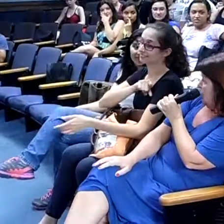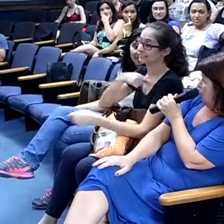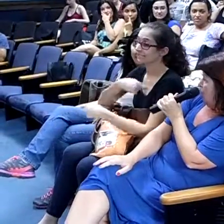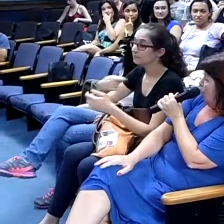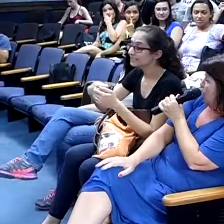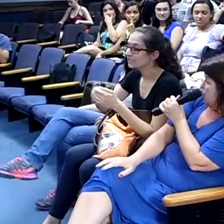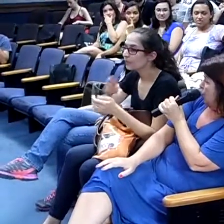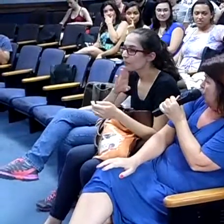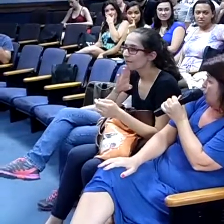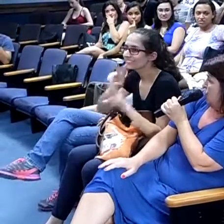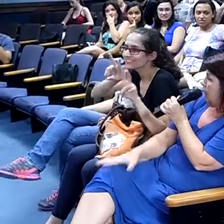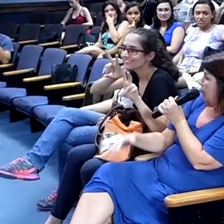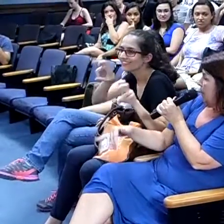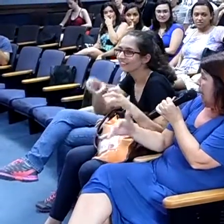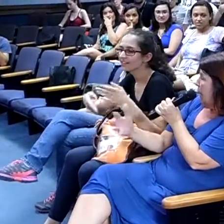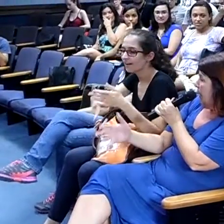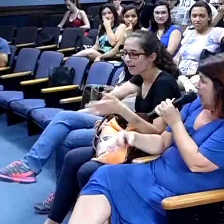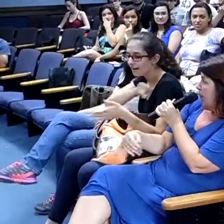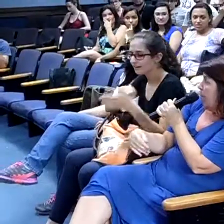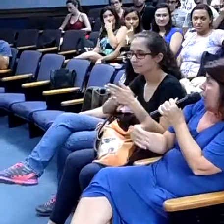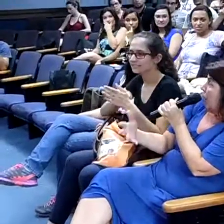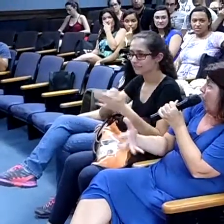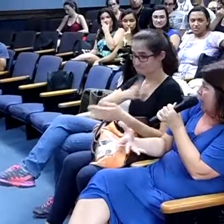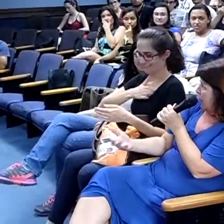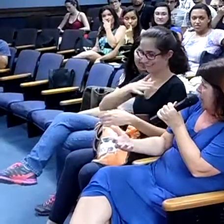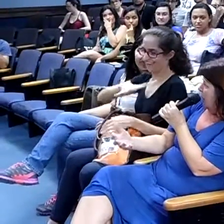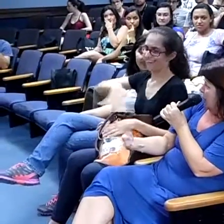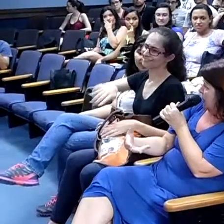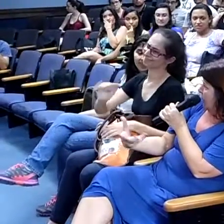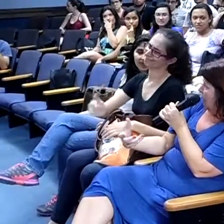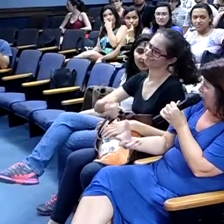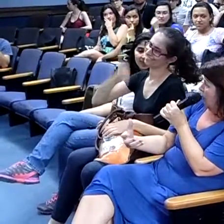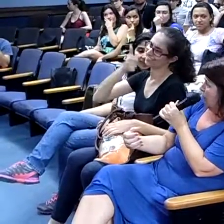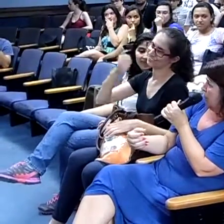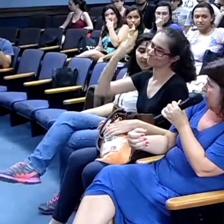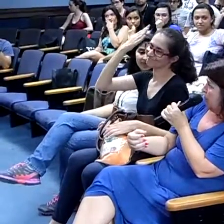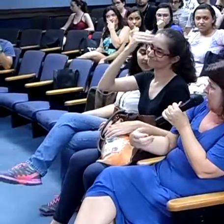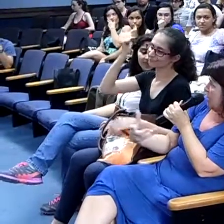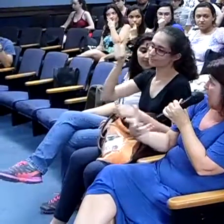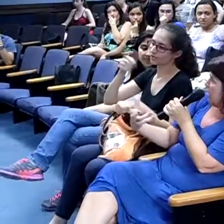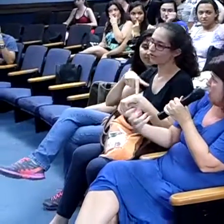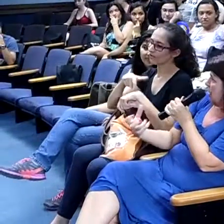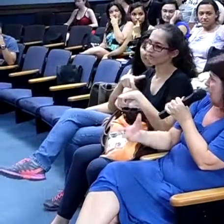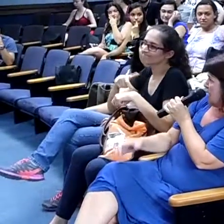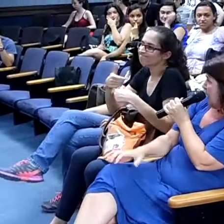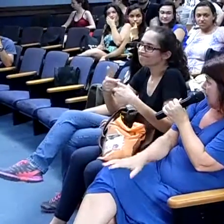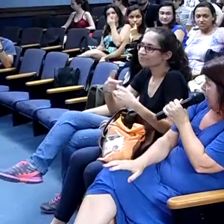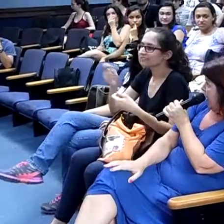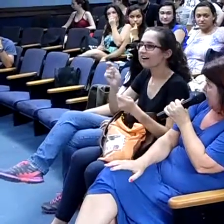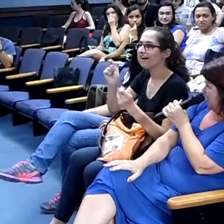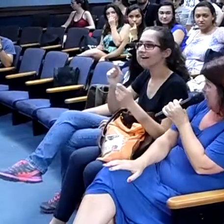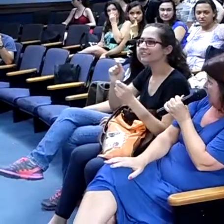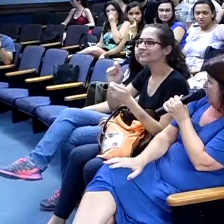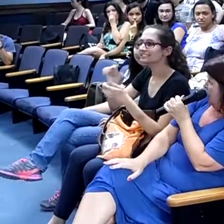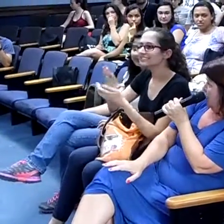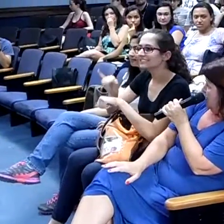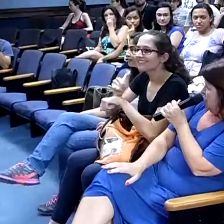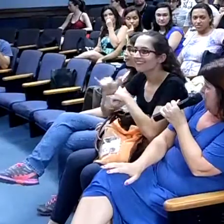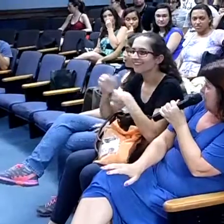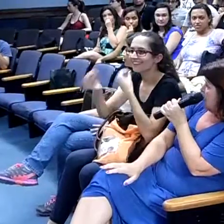de algum assunto, se for da minha área, melhor eu tenho possibilidade de criar estratégias de fazer